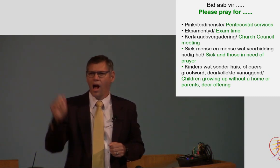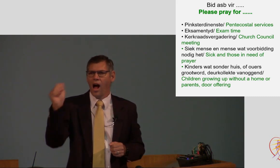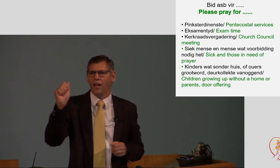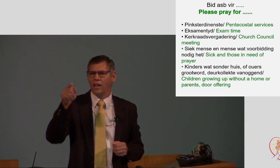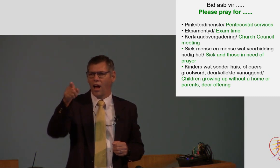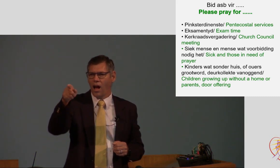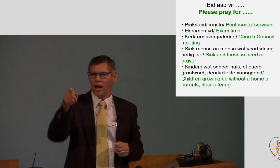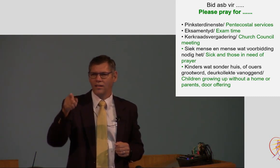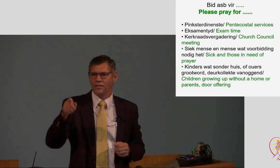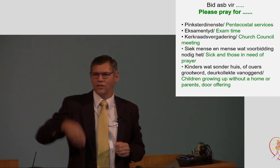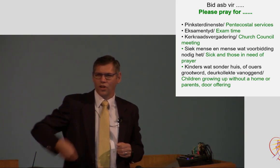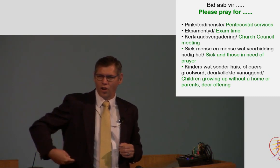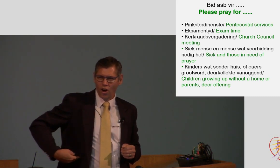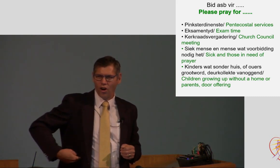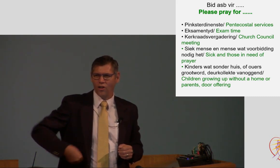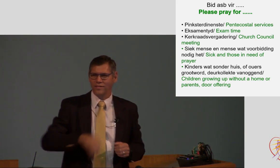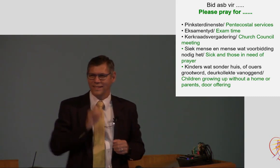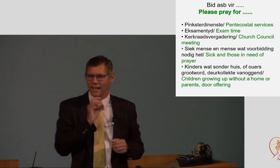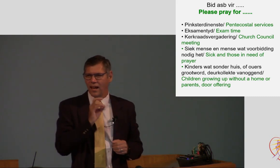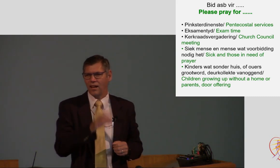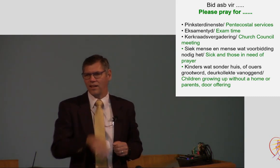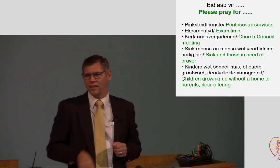Alta, rug, seer.